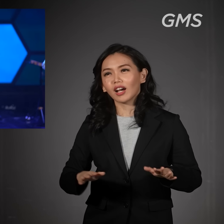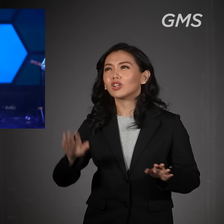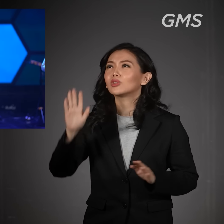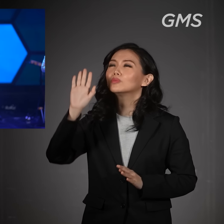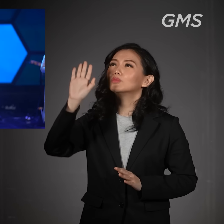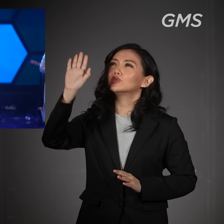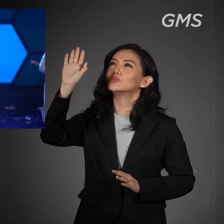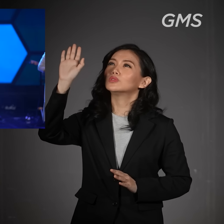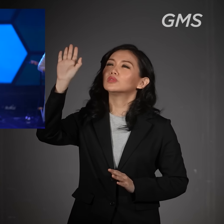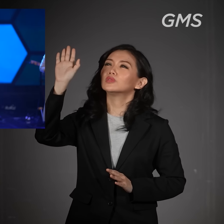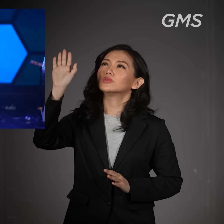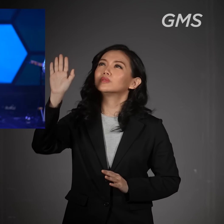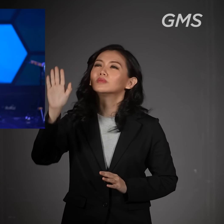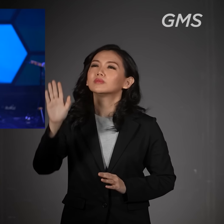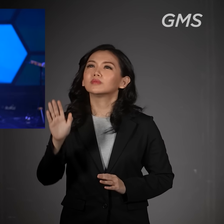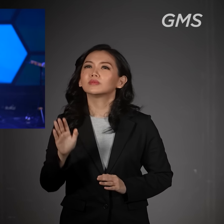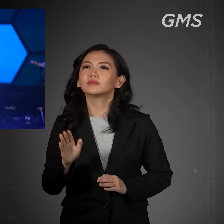Damai-Mu